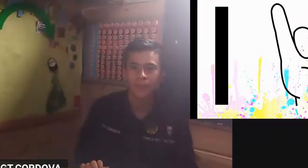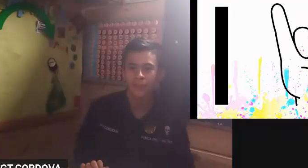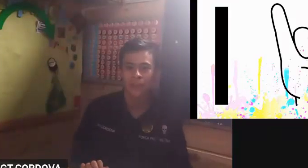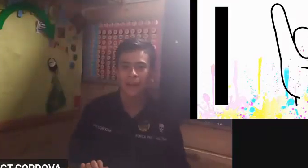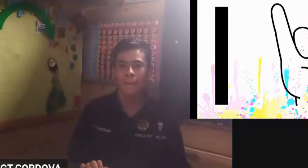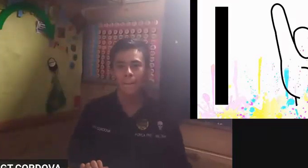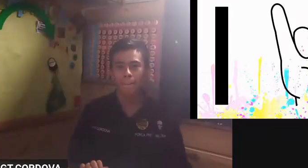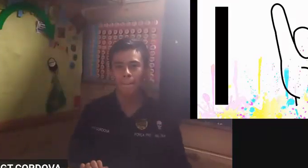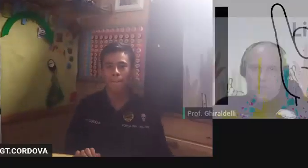continuar.